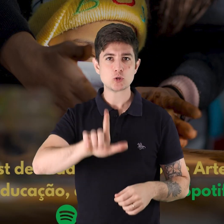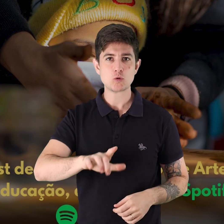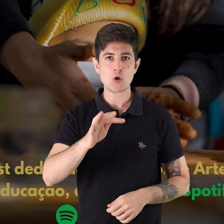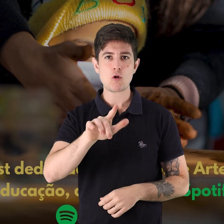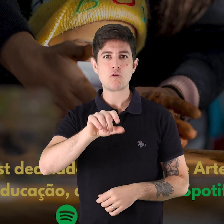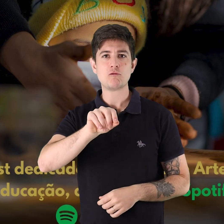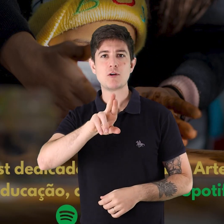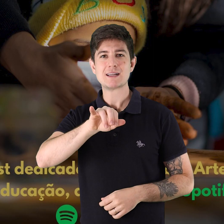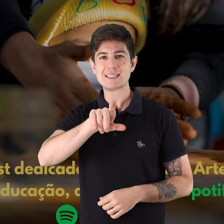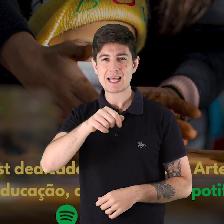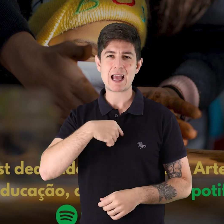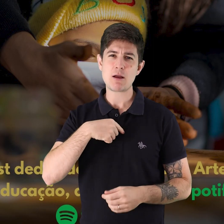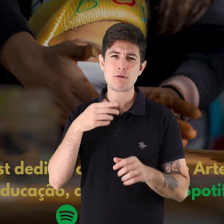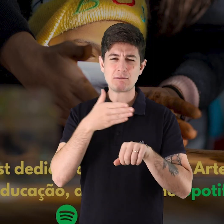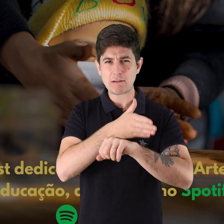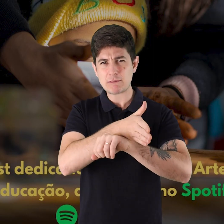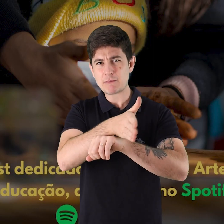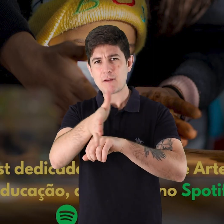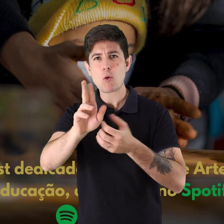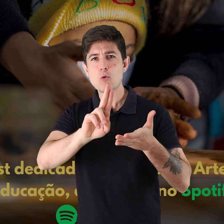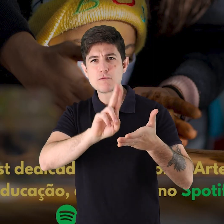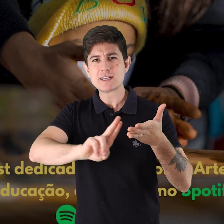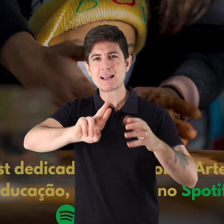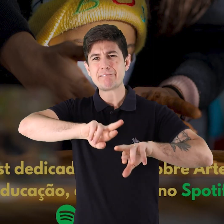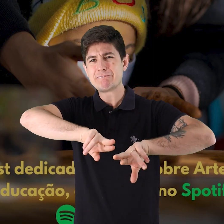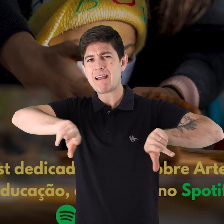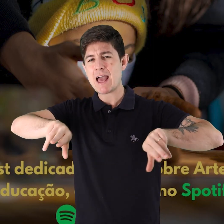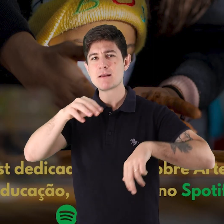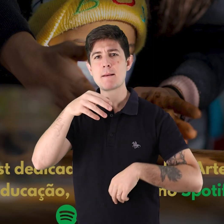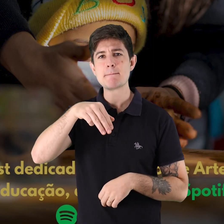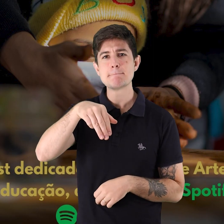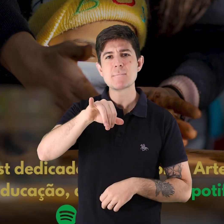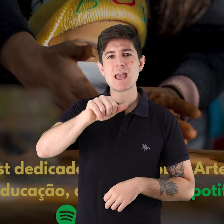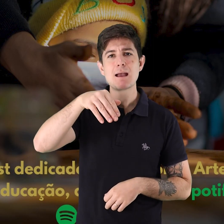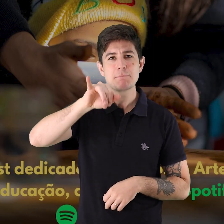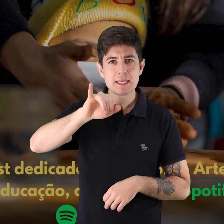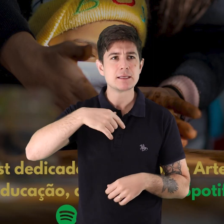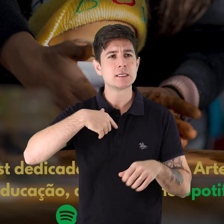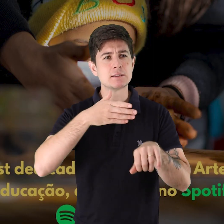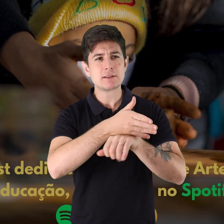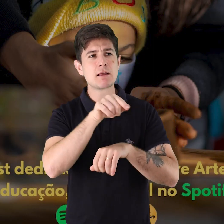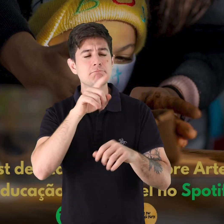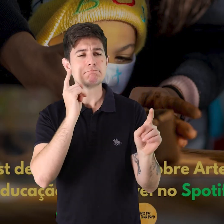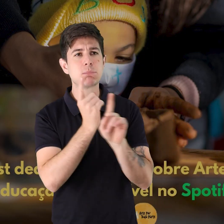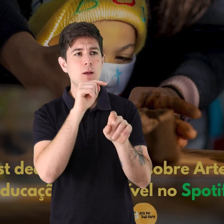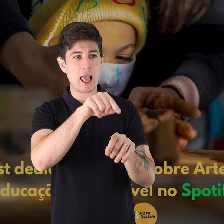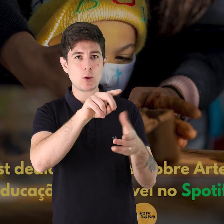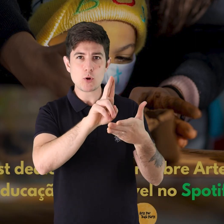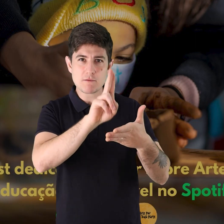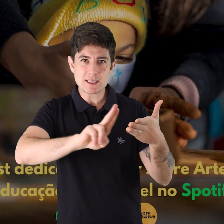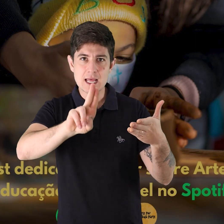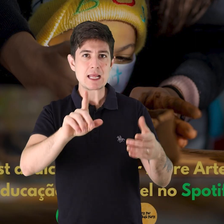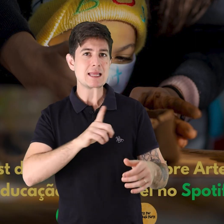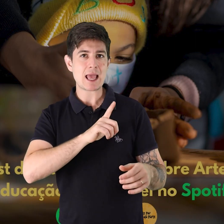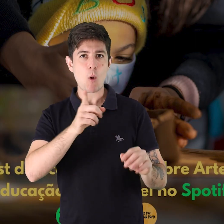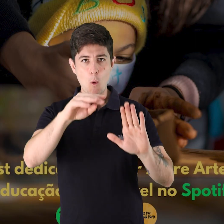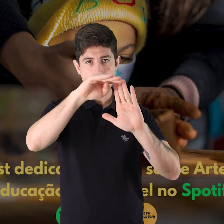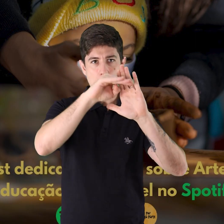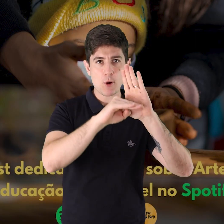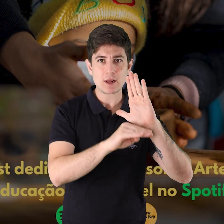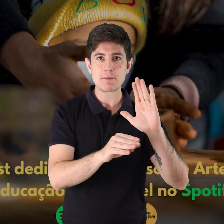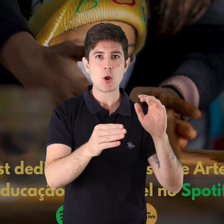aí fui para a Lynn University, para a Miami University. A Miami University tem um programa de cuidado e bem-estar de